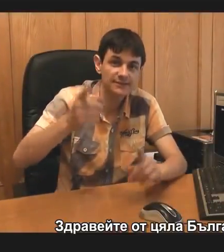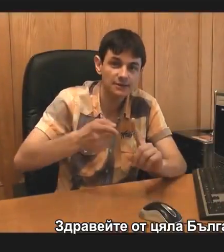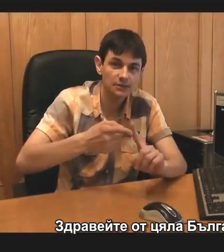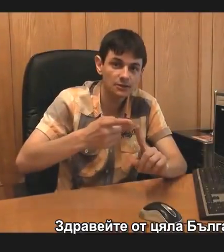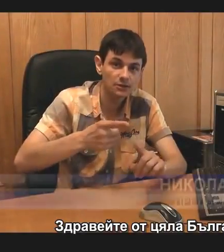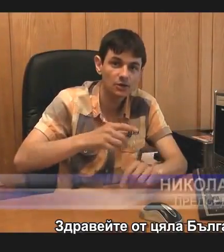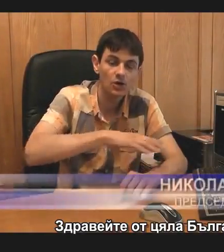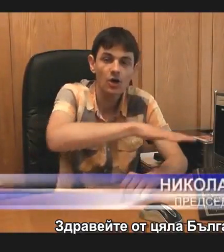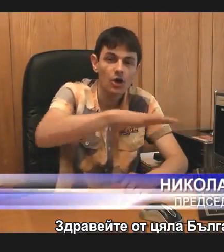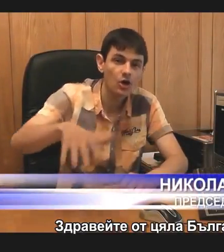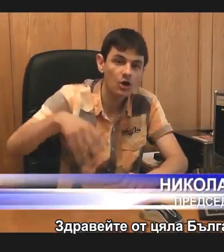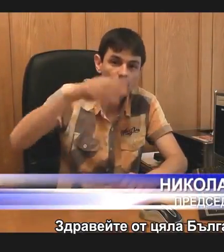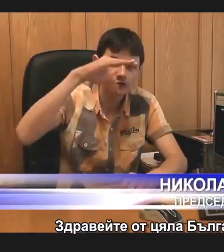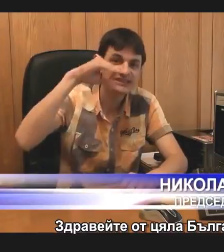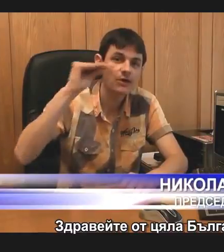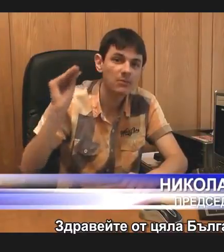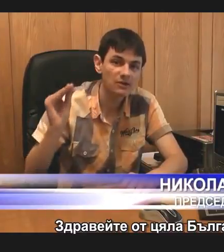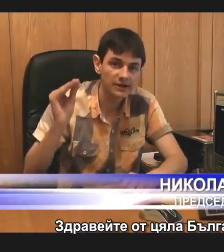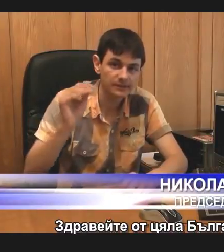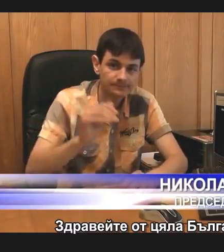Здравейте, от цяла България.